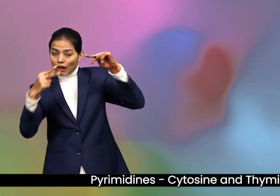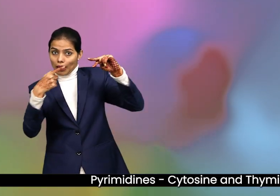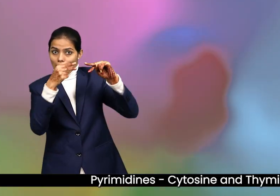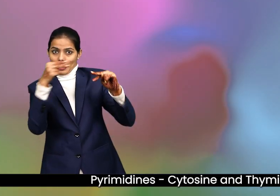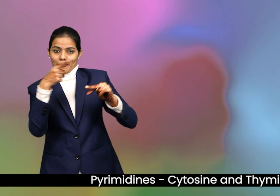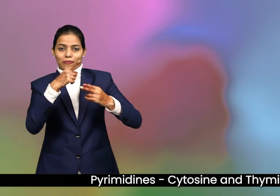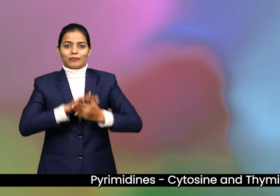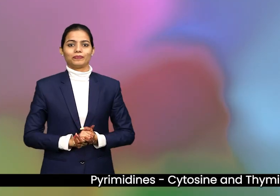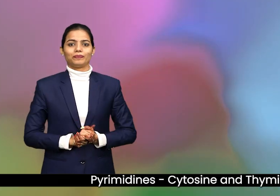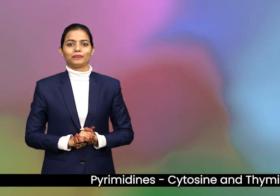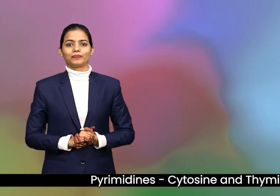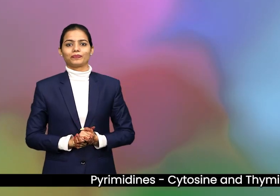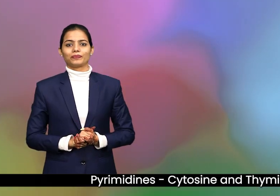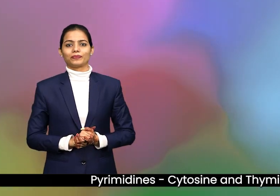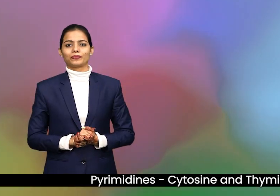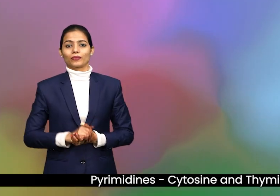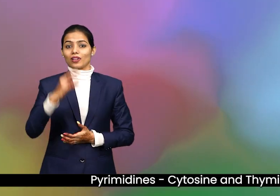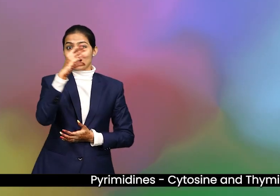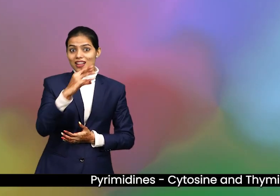and thiamine.